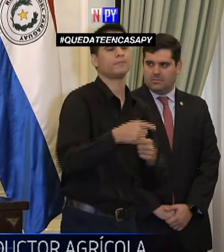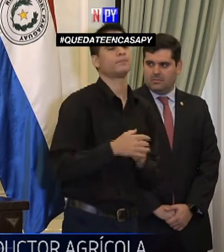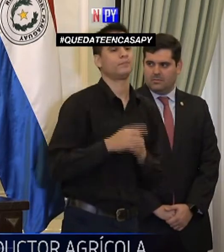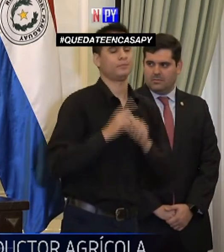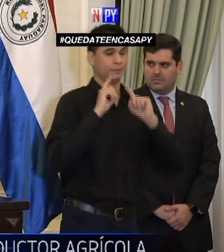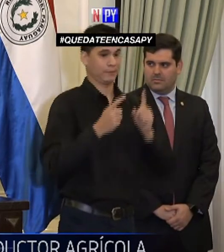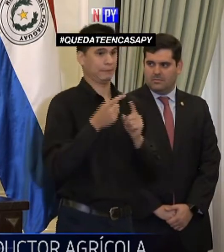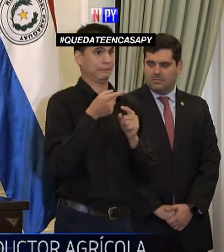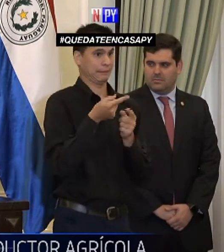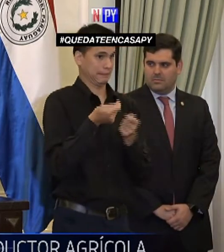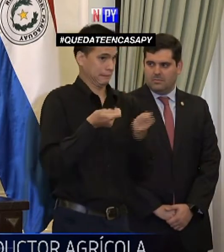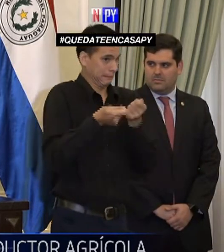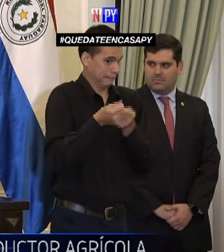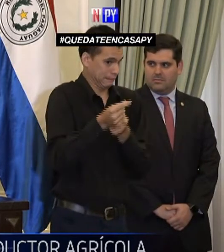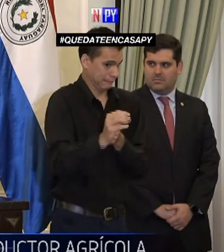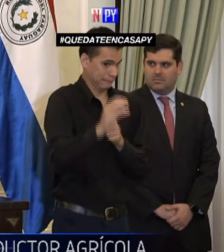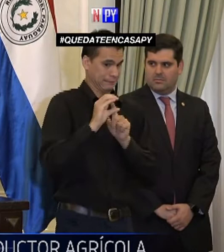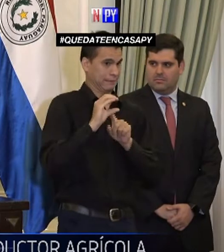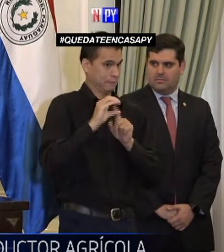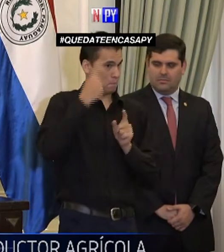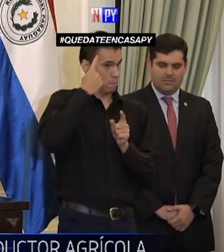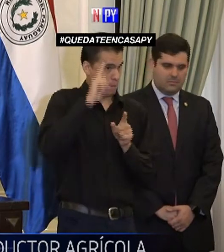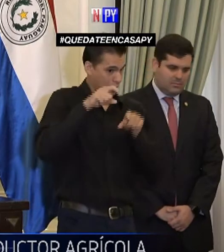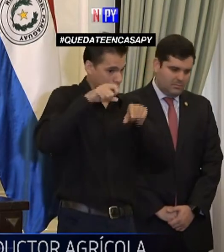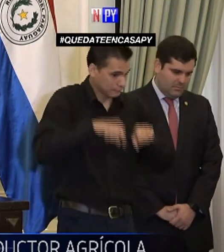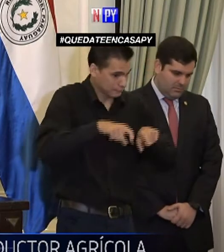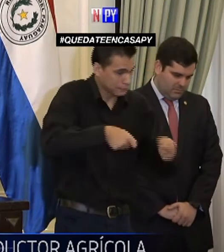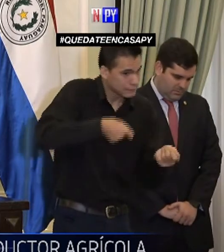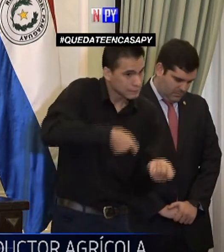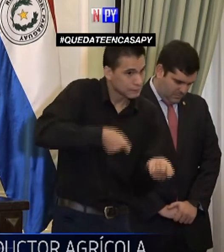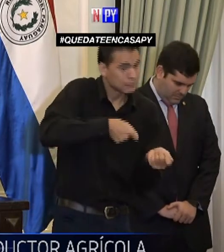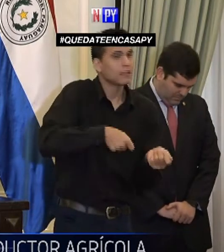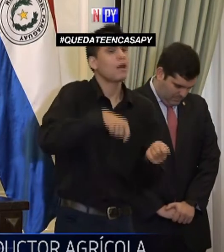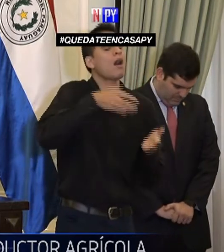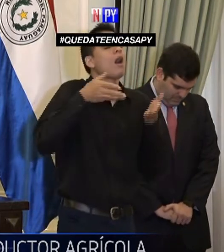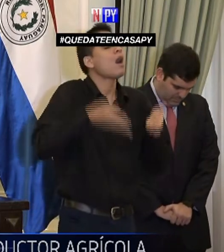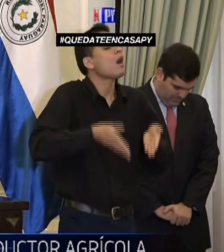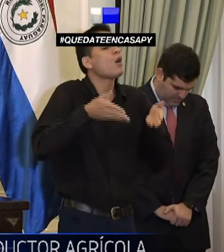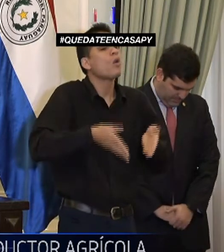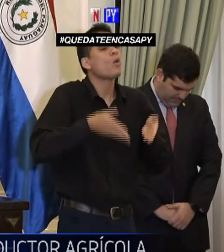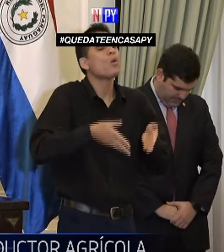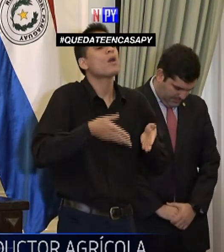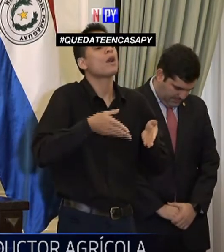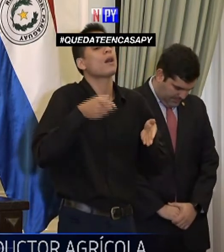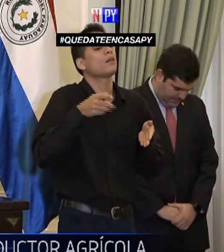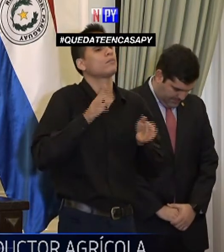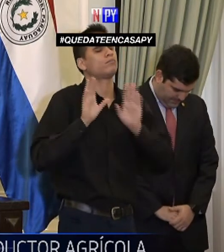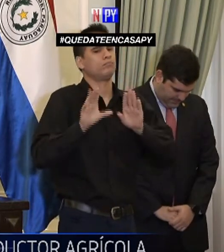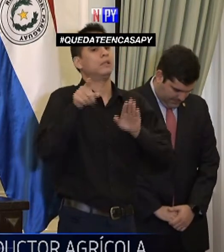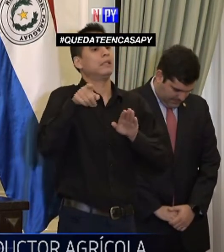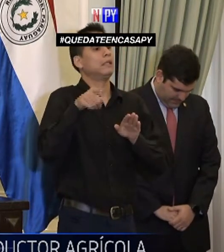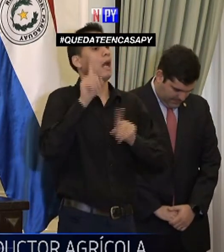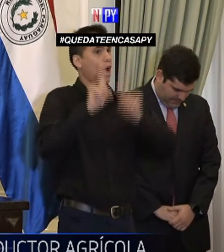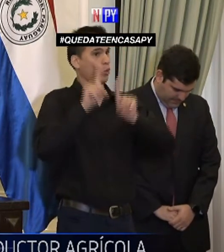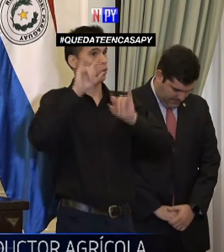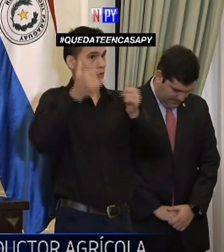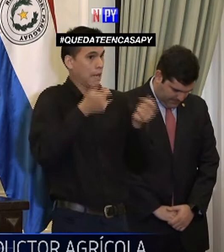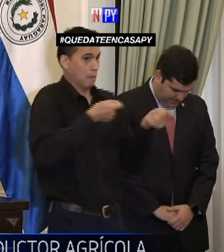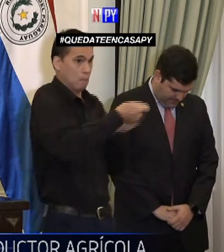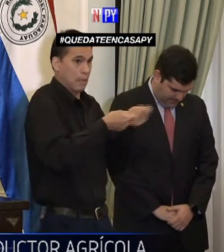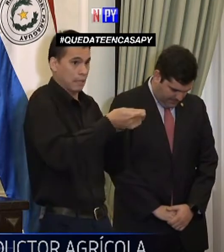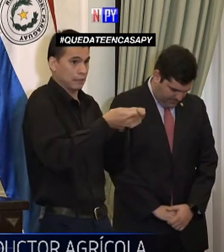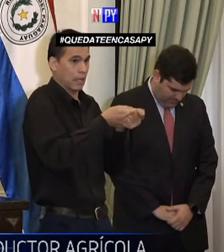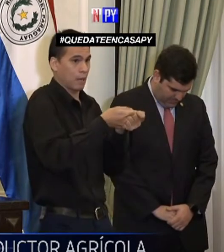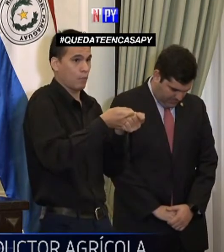habilitación ha pospuesto, ha congelado el tema de los pagos de las cuotas de